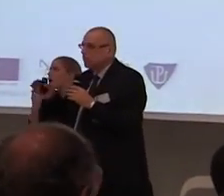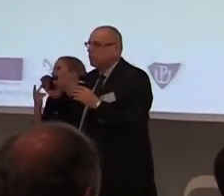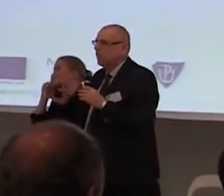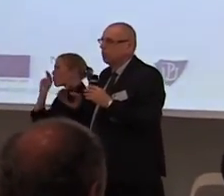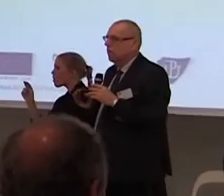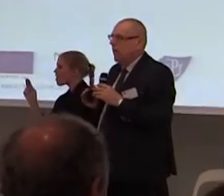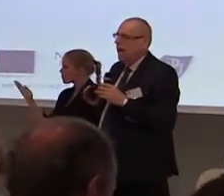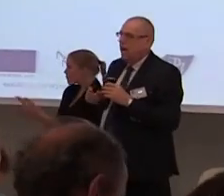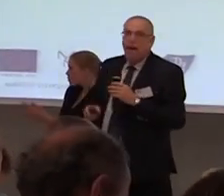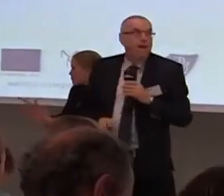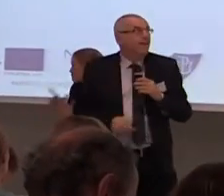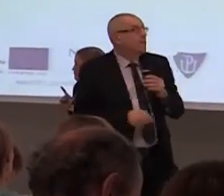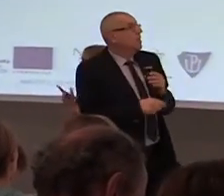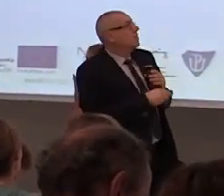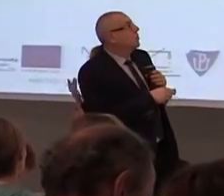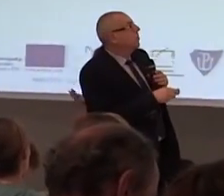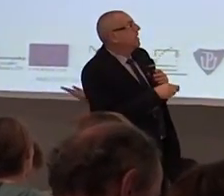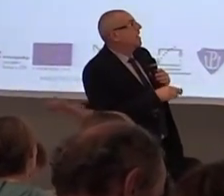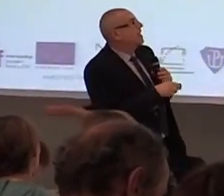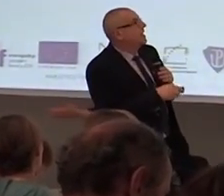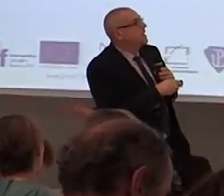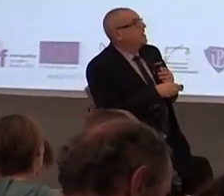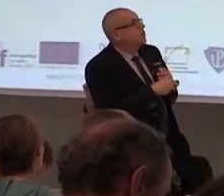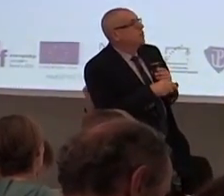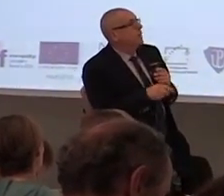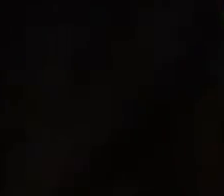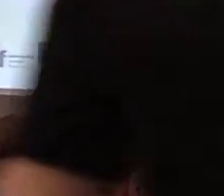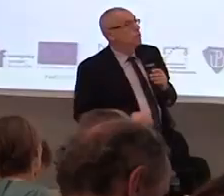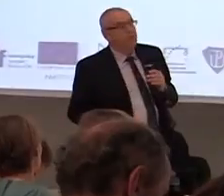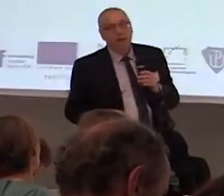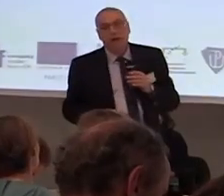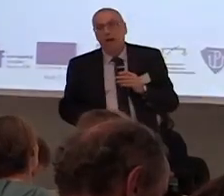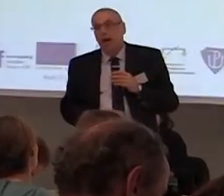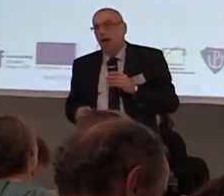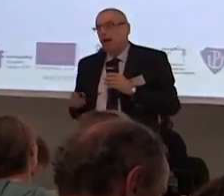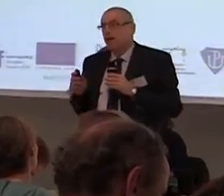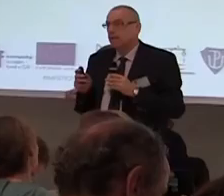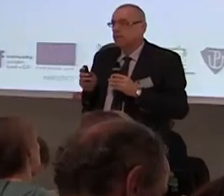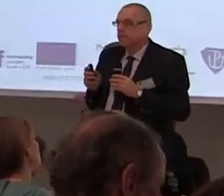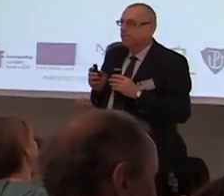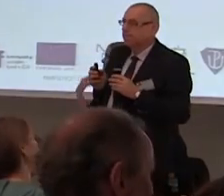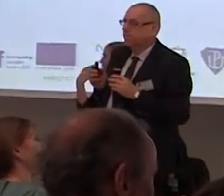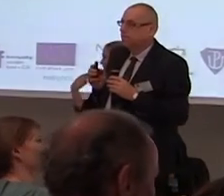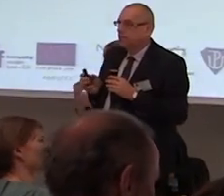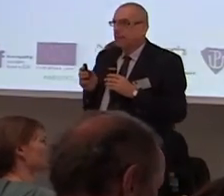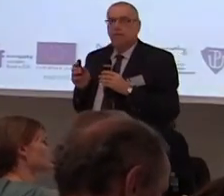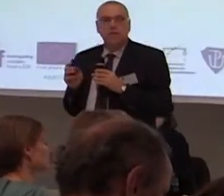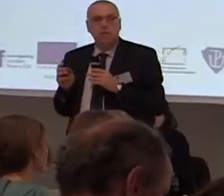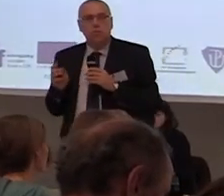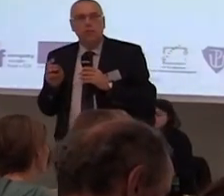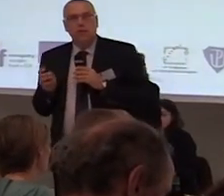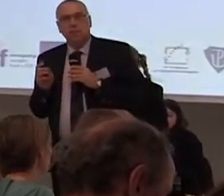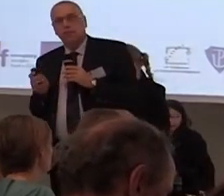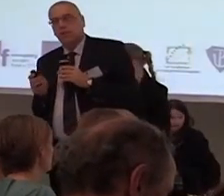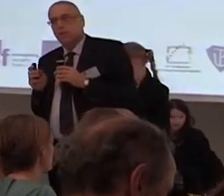neurčitá množství subjektů. A každý ten subjekt je jeden, ten člověk, ten učitel. A já teď